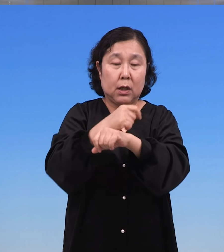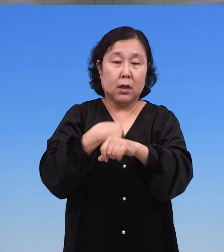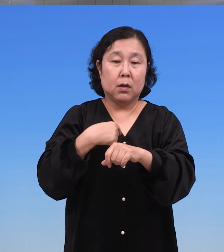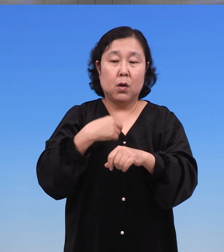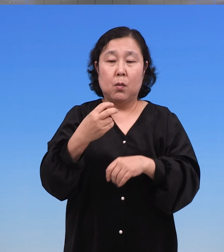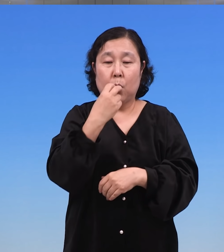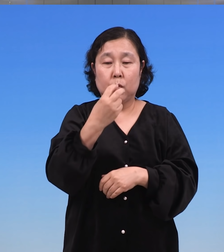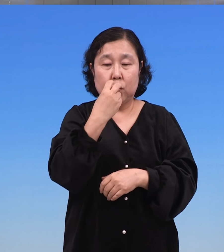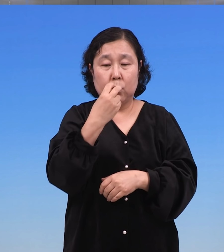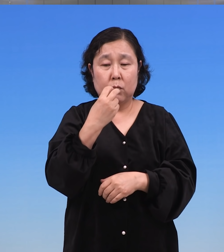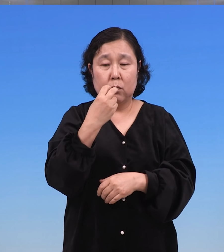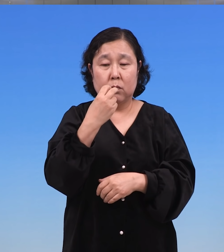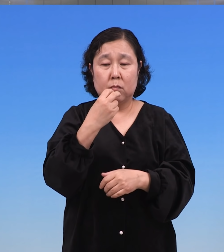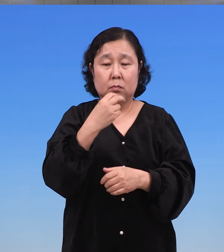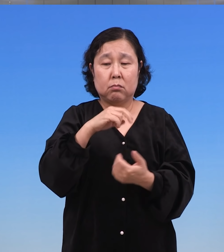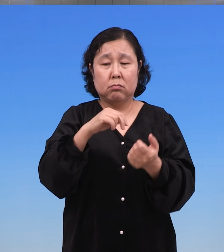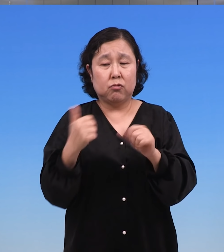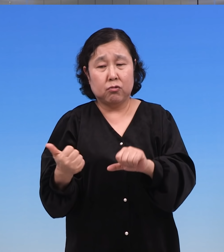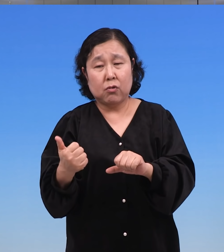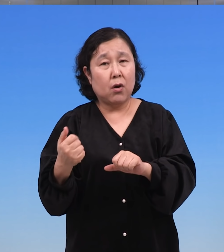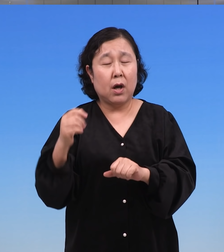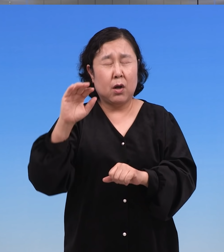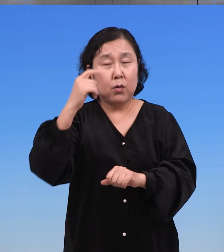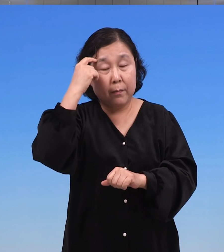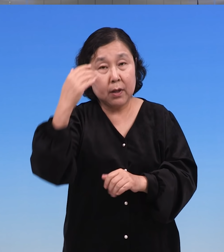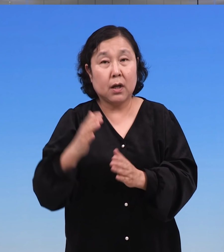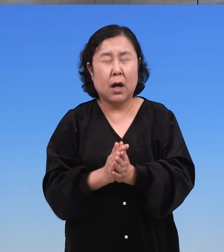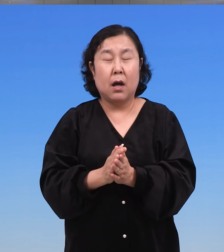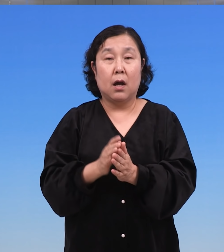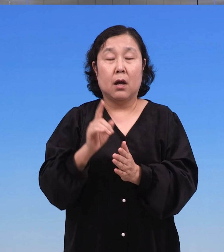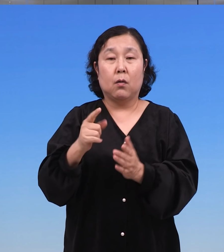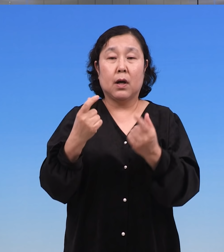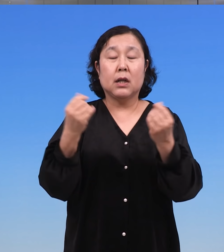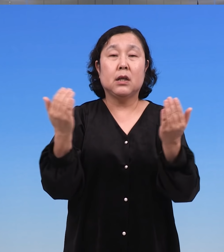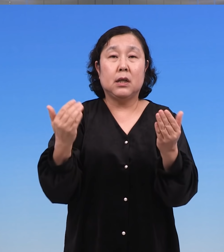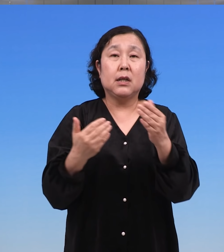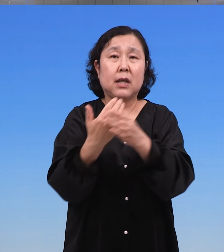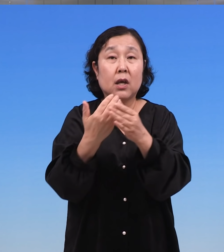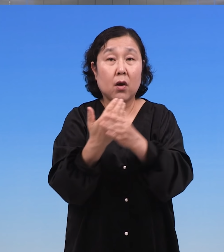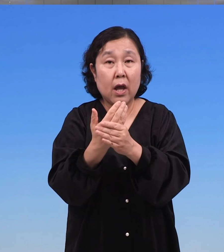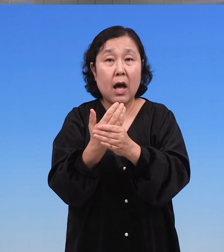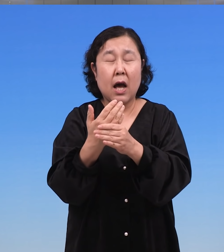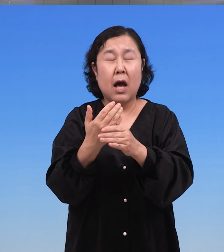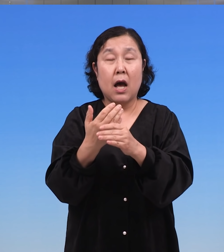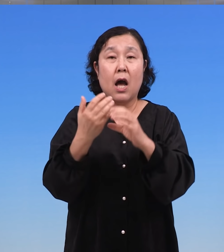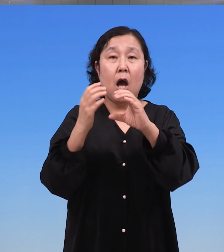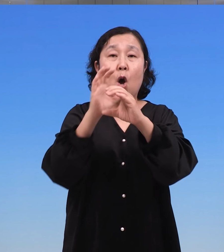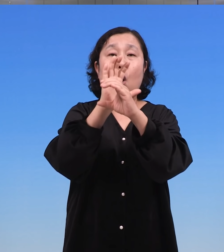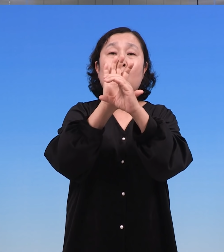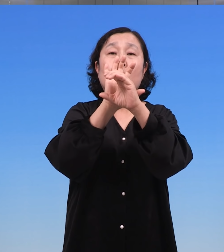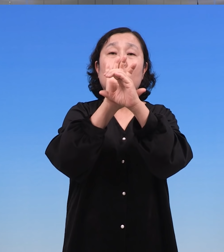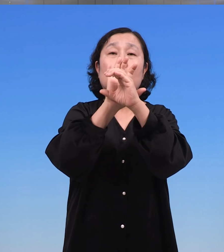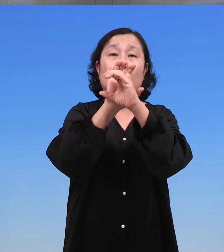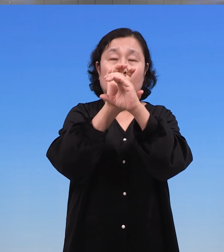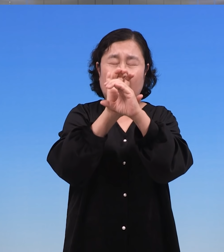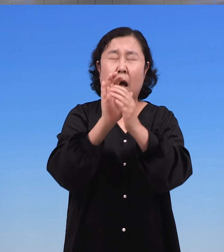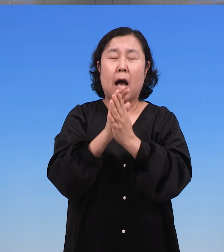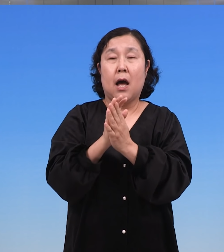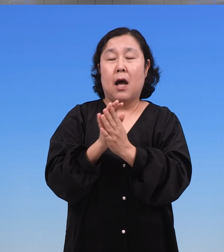아까운 목숨을 바쳐야 하느냐고요? 그래야 코로나 확산을 막는 일이 가능하니까요. 오늘